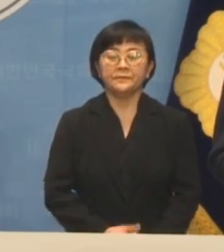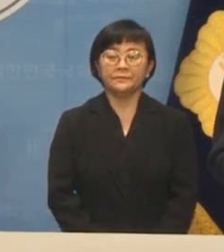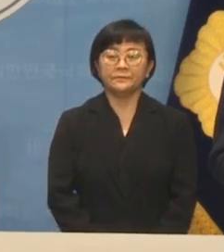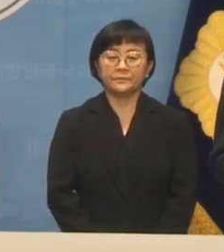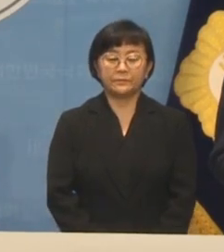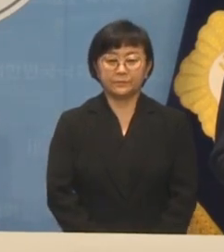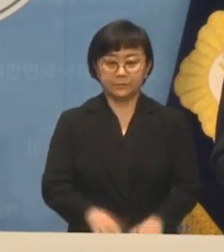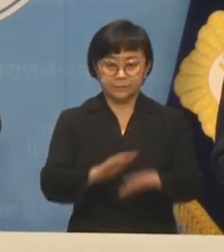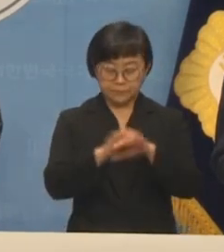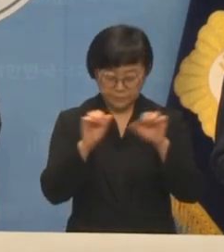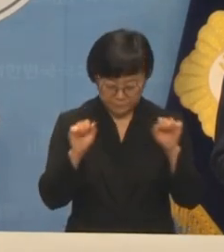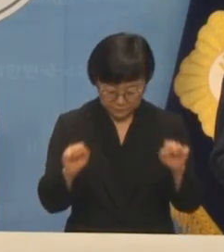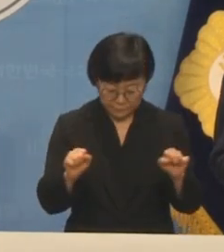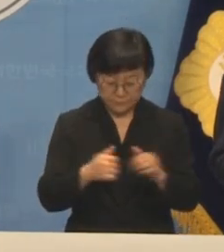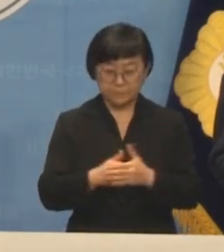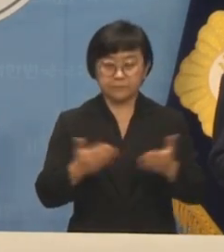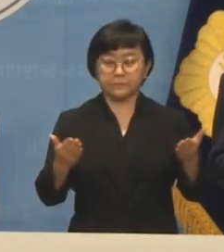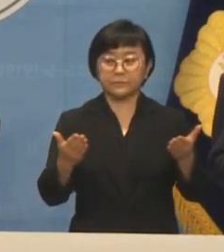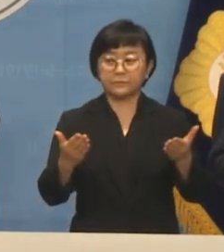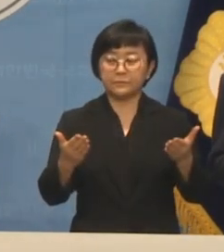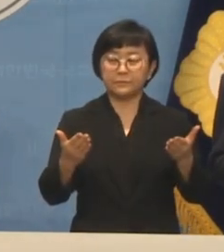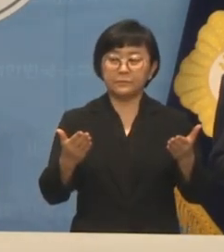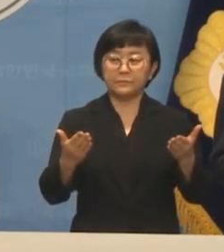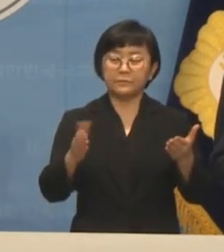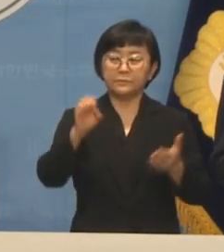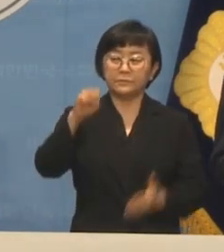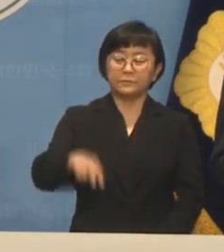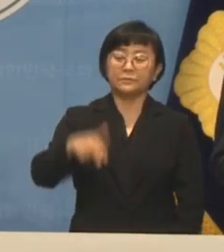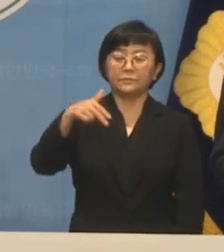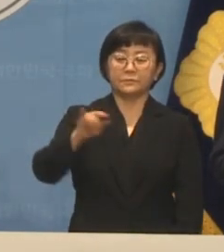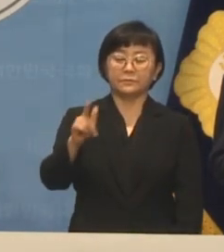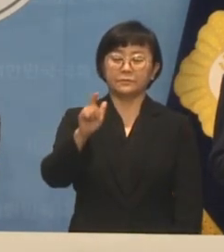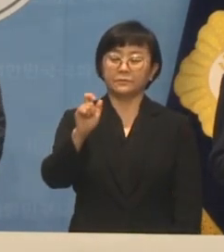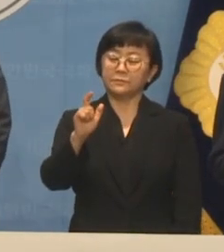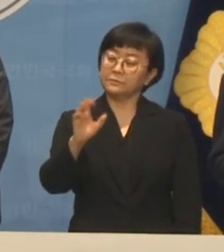네, 안녕하십니까. 한국노총 정책위 본부장 유재강입니다.